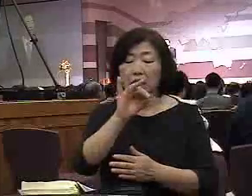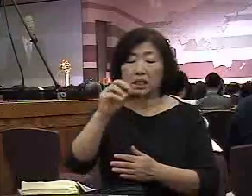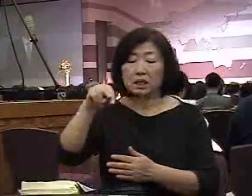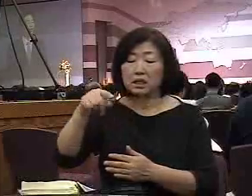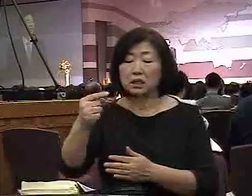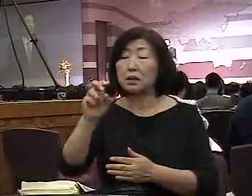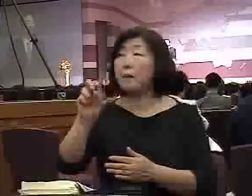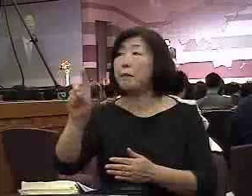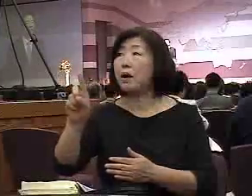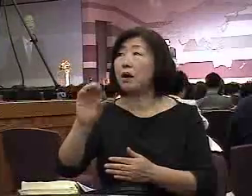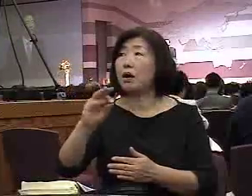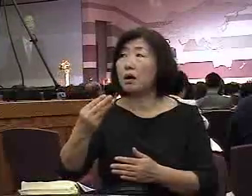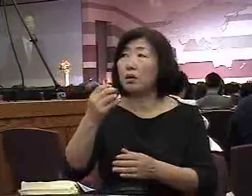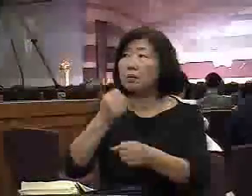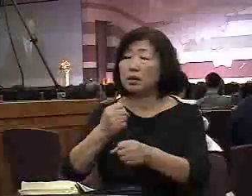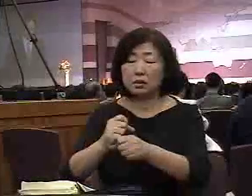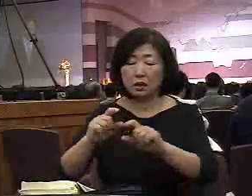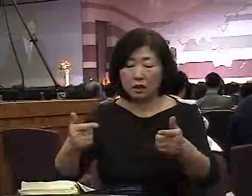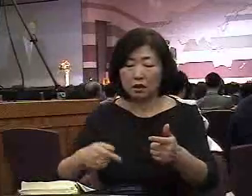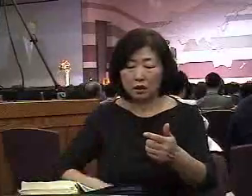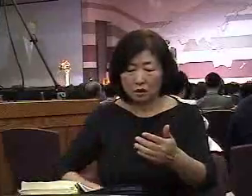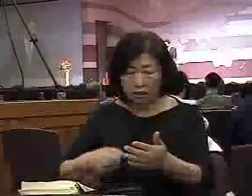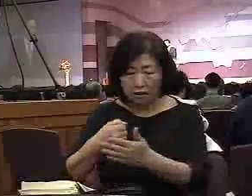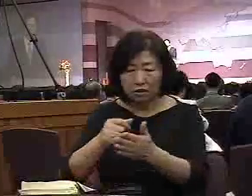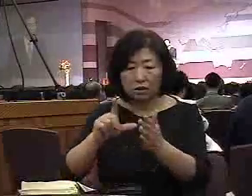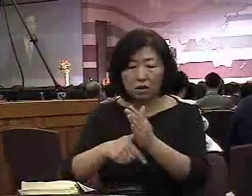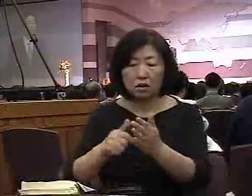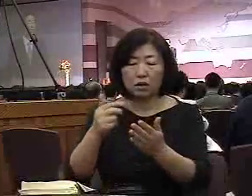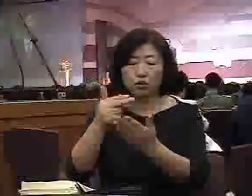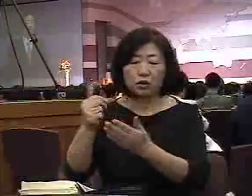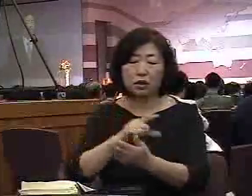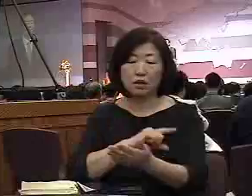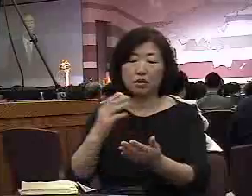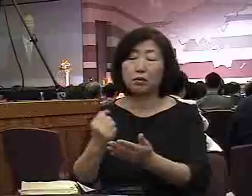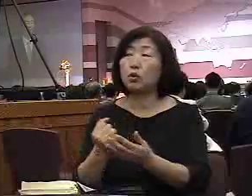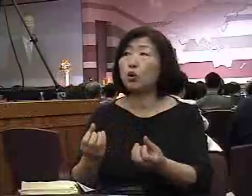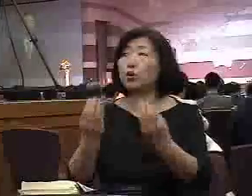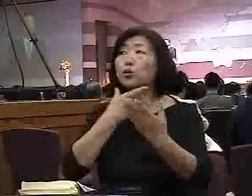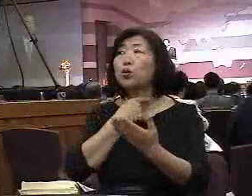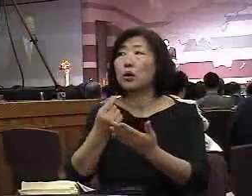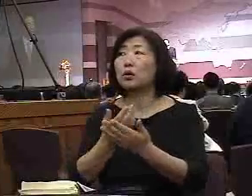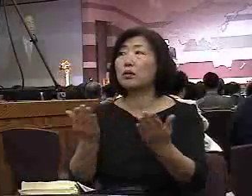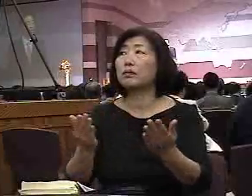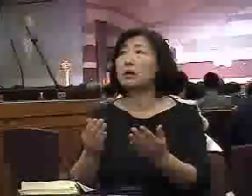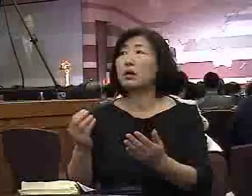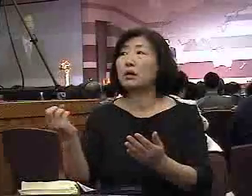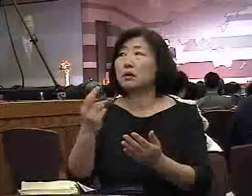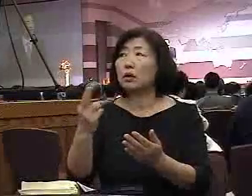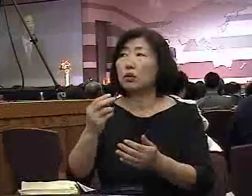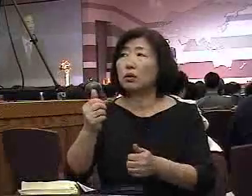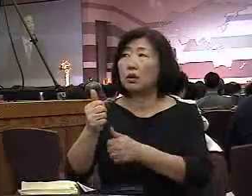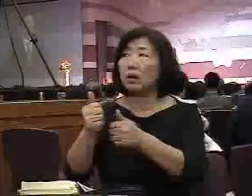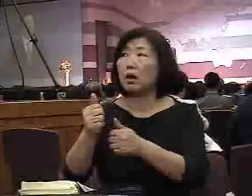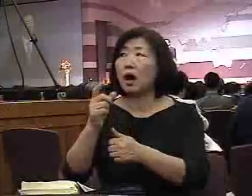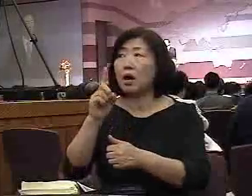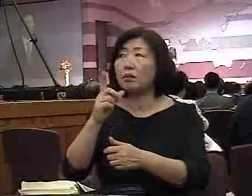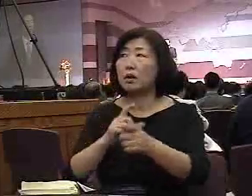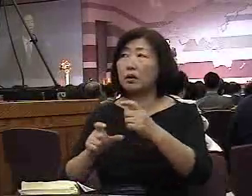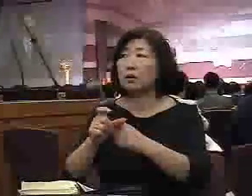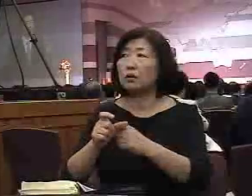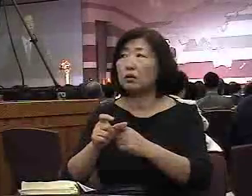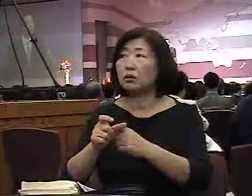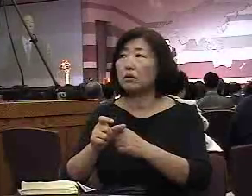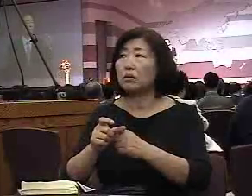않겠습니다. 그렇게 결단하는 시간 되시기를 주님의 이름으로 축원합니다. 자꾸 따라하려 해서 죄송한데요, 한 번만 더